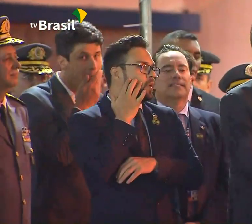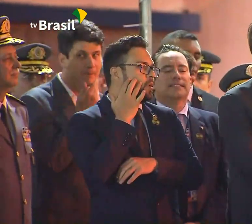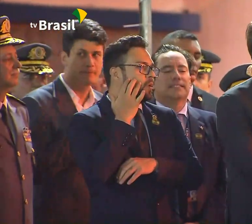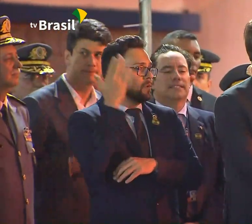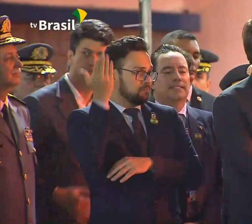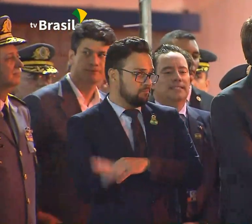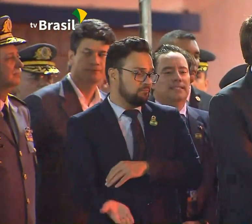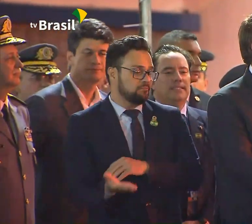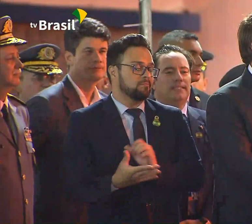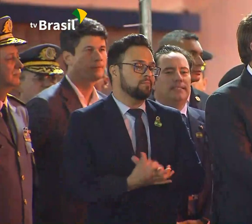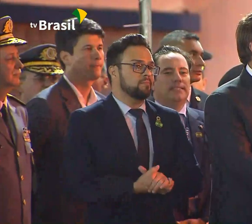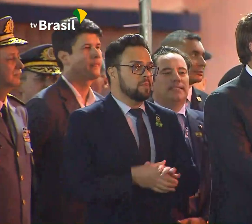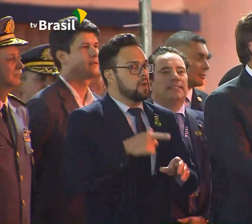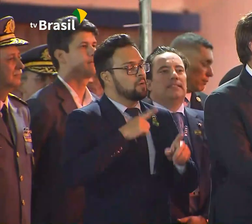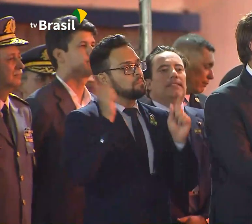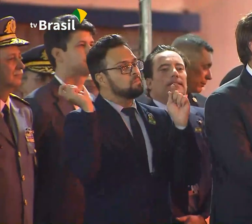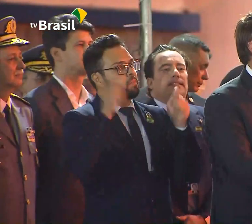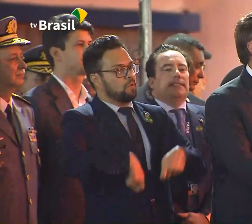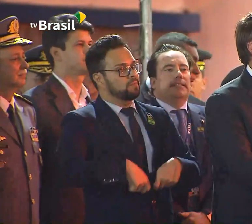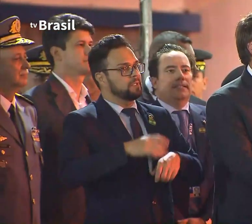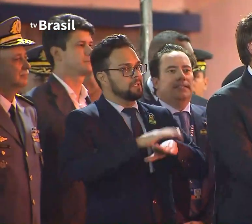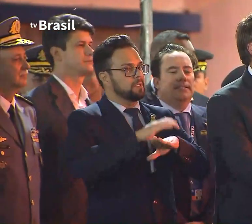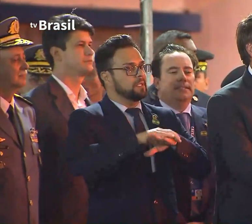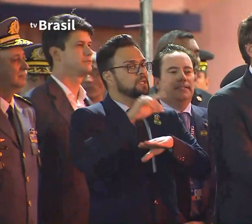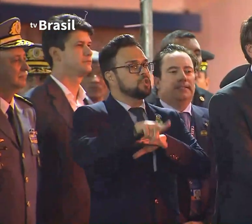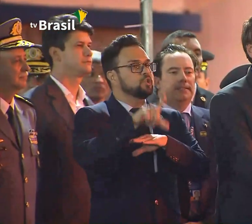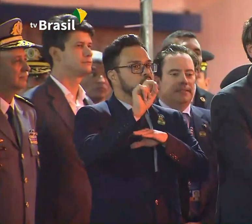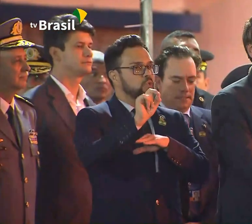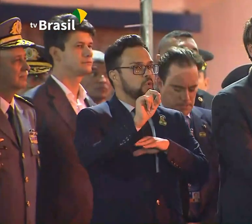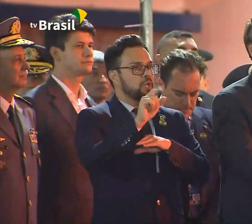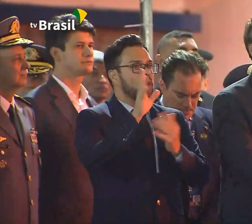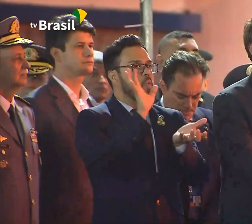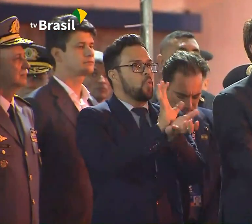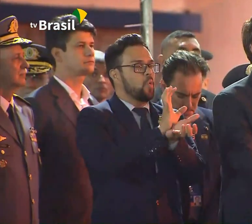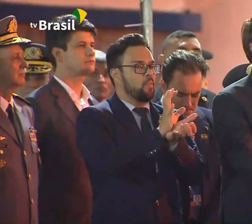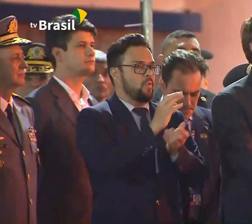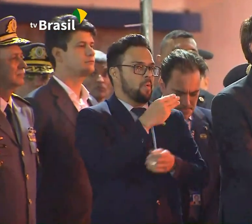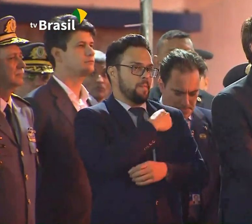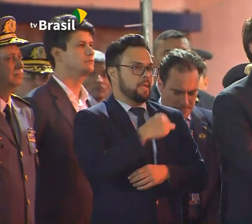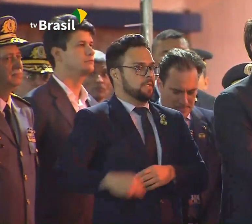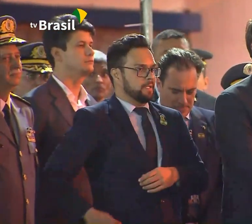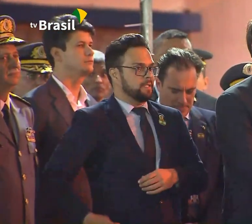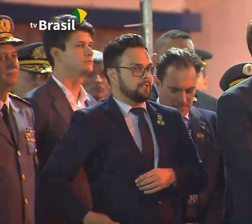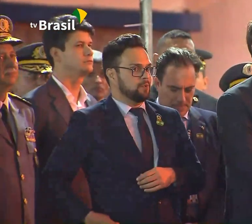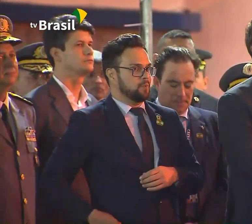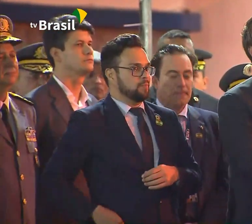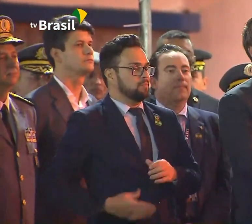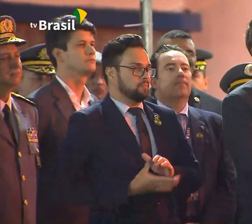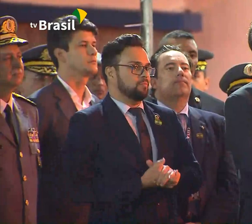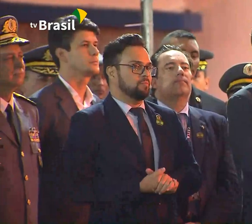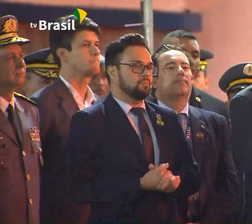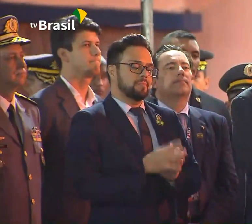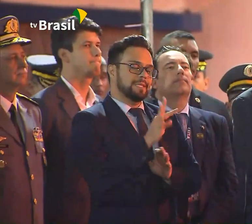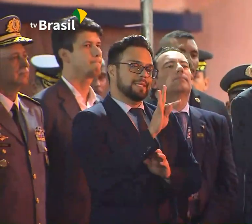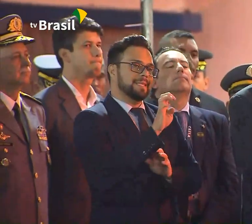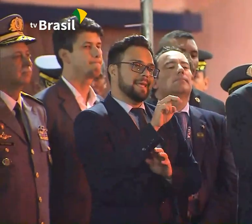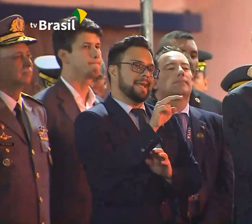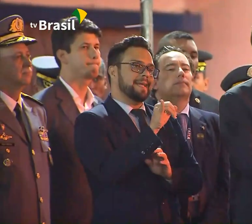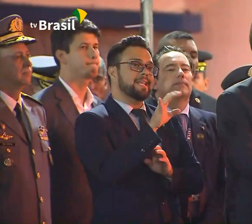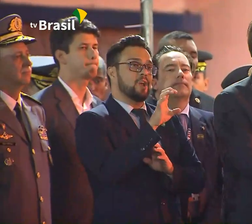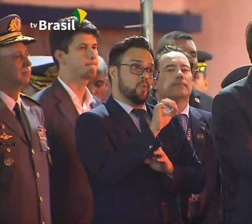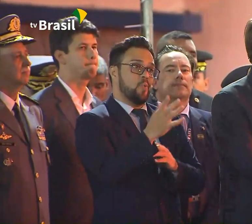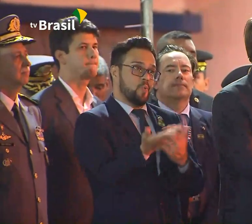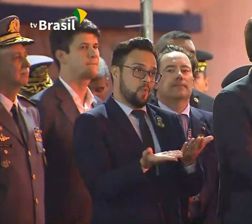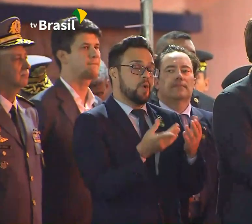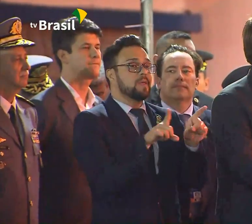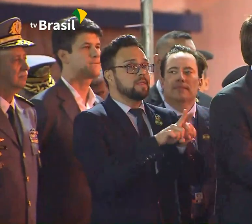Tive a possibilidade de escolher meu time de ministros pelo critério técnico. Mas mais ainda,